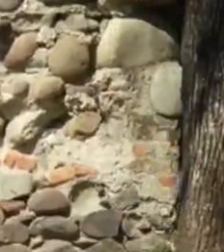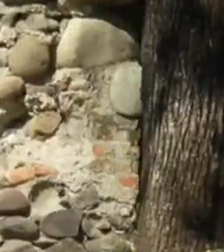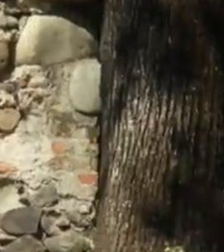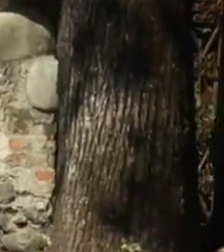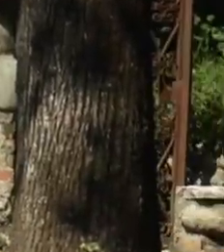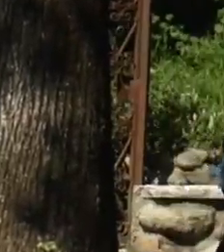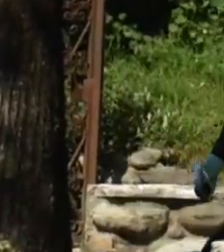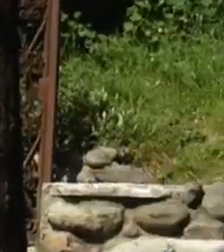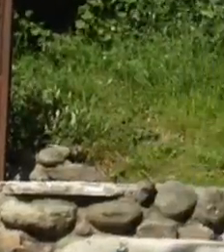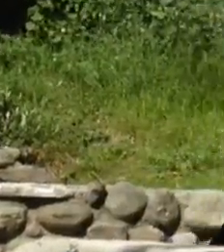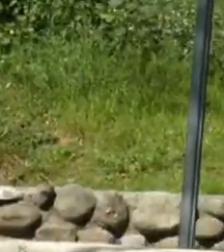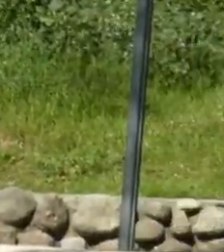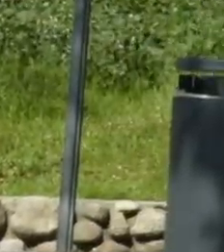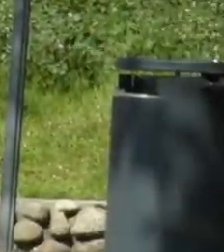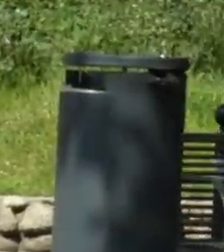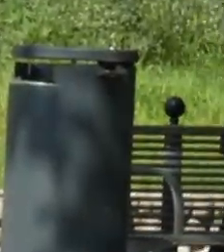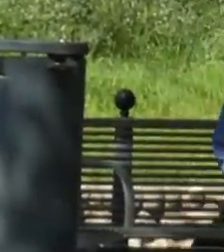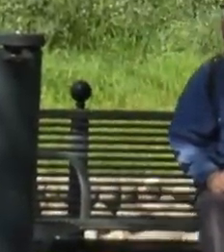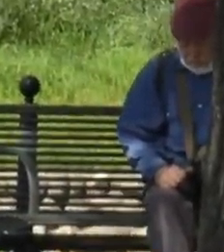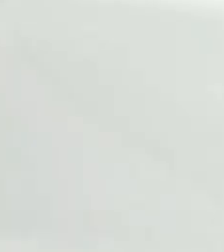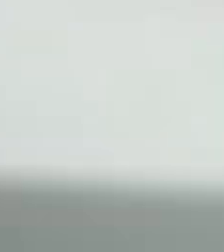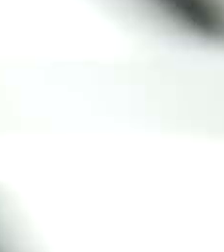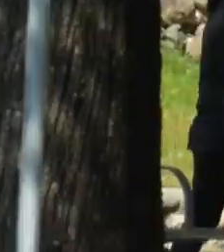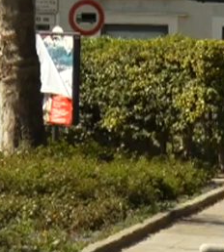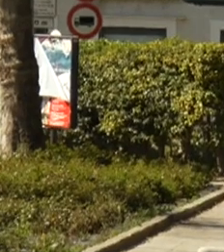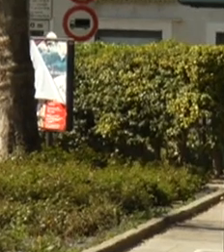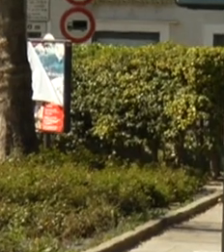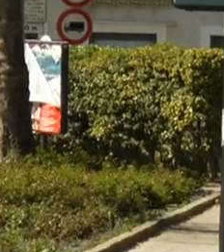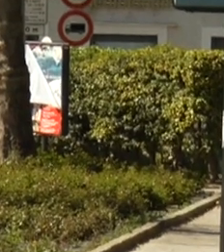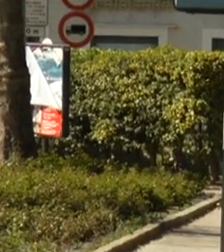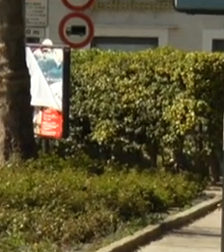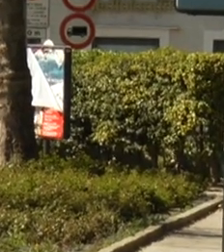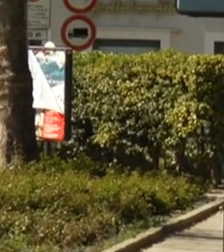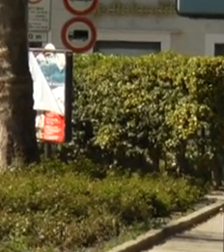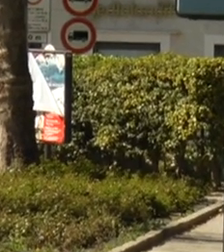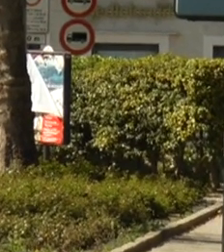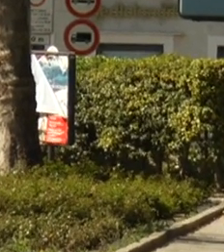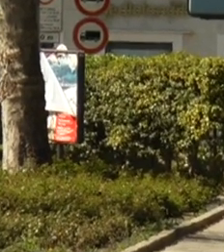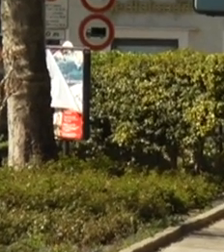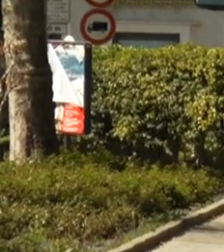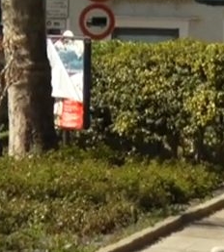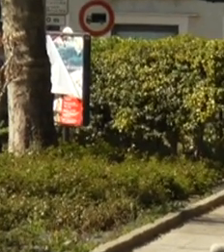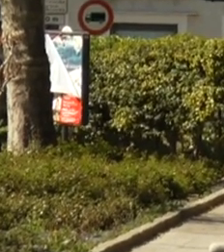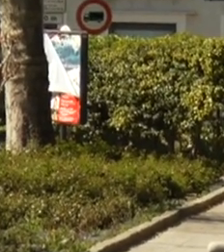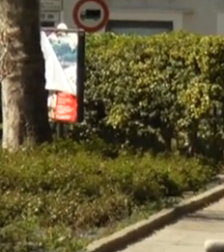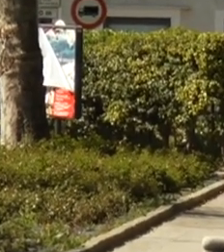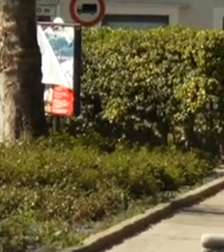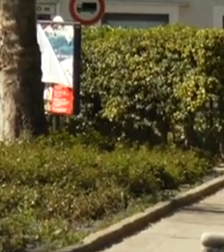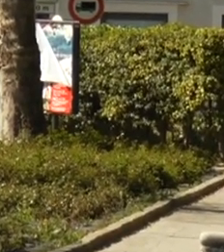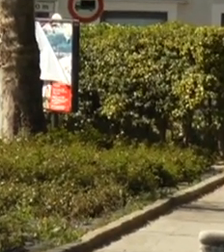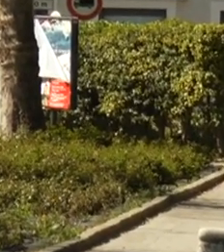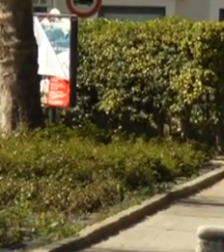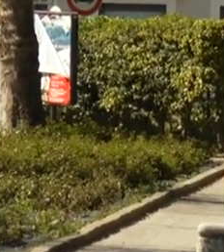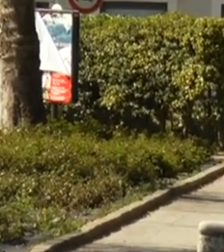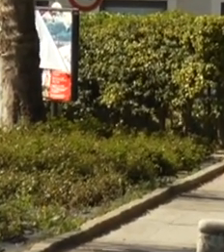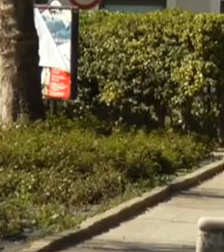L'ordinanza della Regione Veneto ha eliminato la distanza massima di 200 metri dalle abitazioni per le uscite in questo periodo di coronavirus, ma nelle ultime ore molti